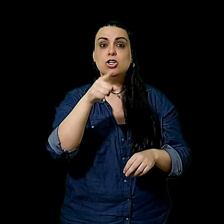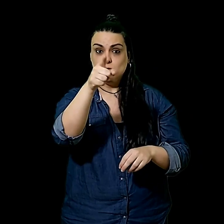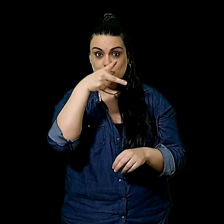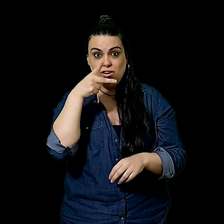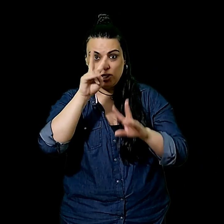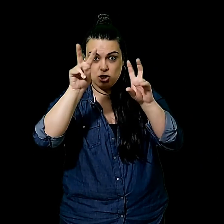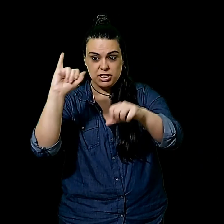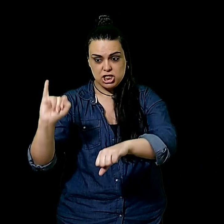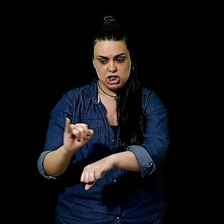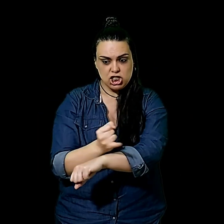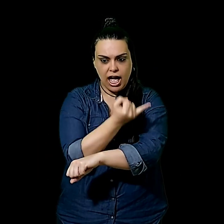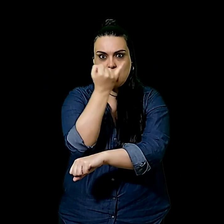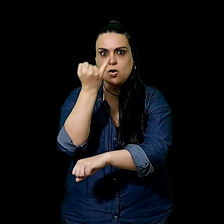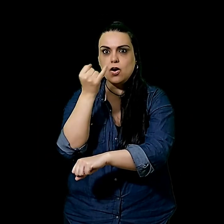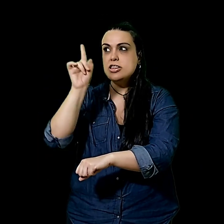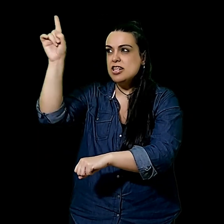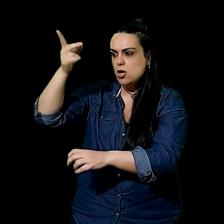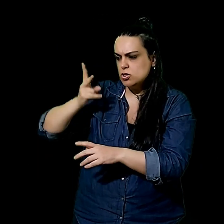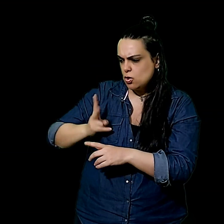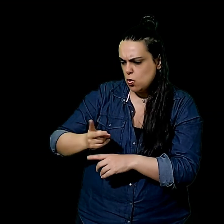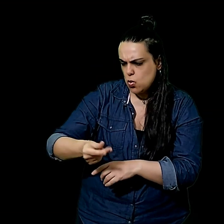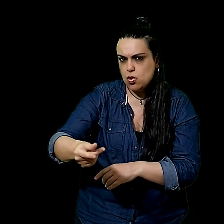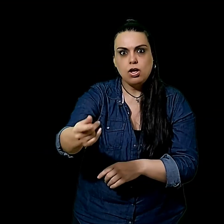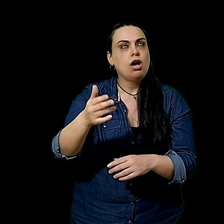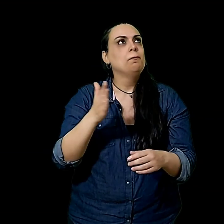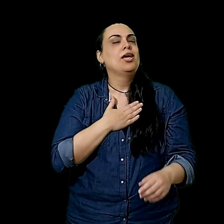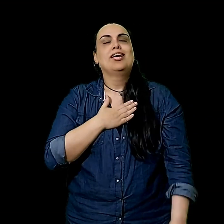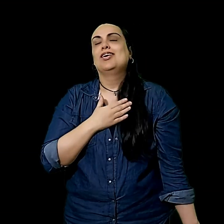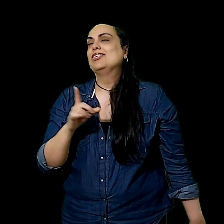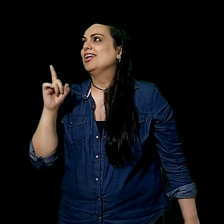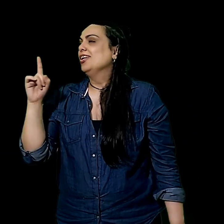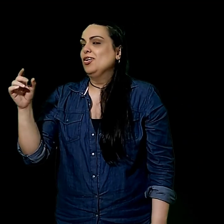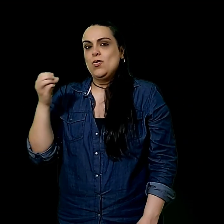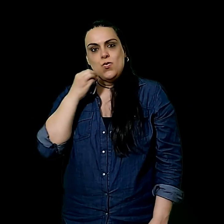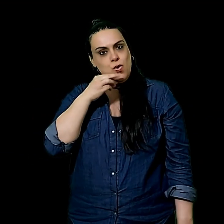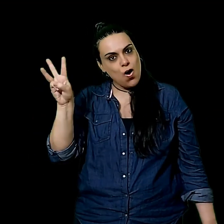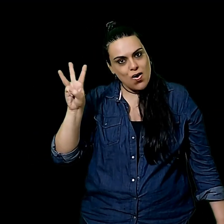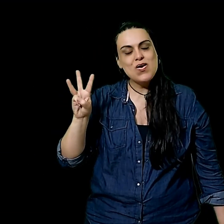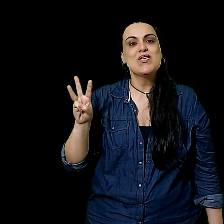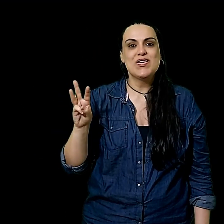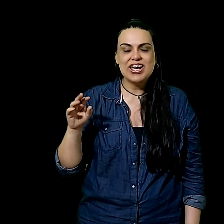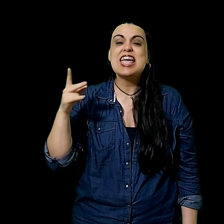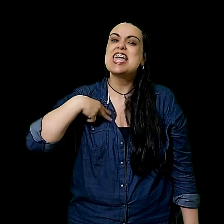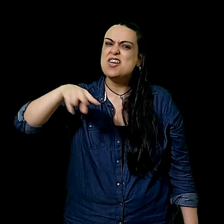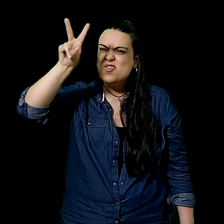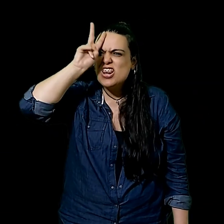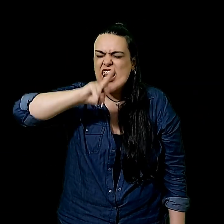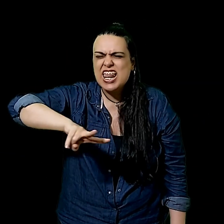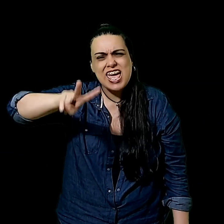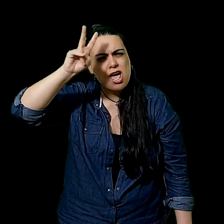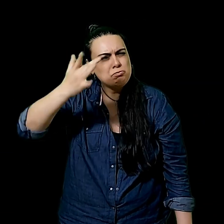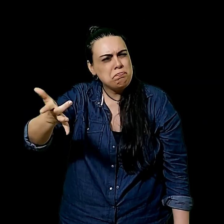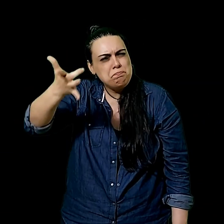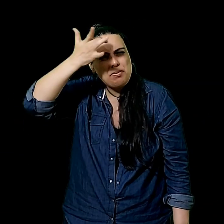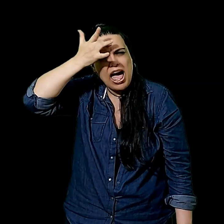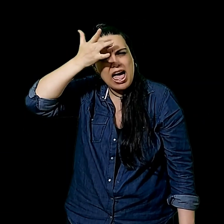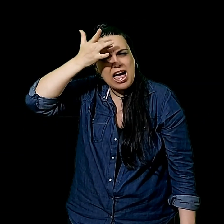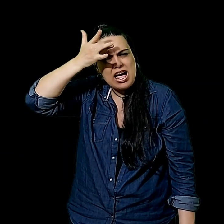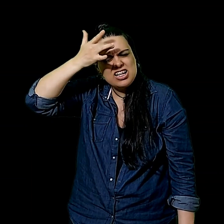dá continuidade, meu Deus, o que é isso? Eu me lembro